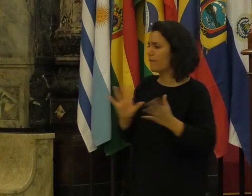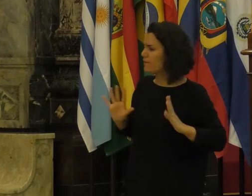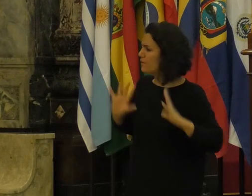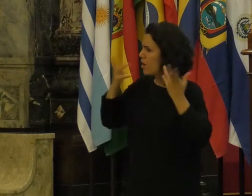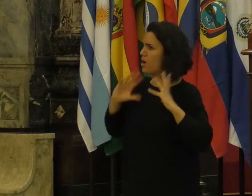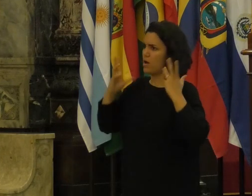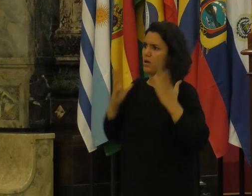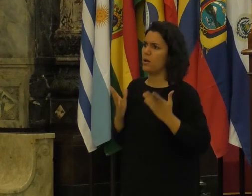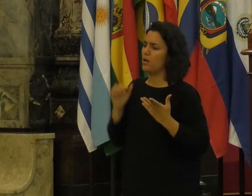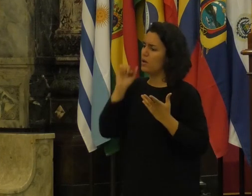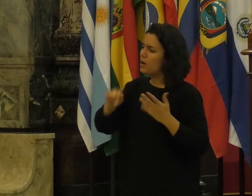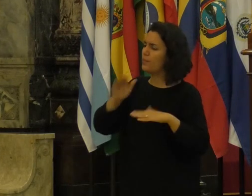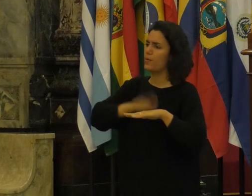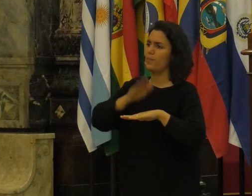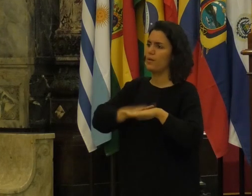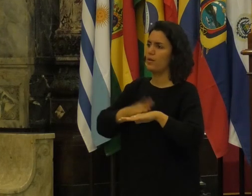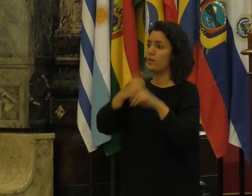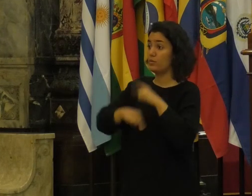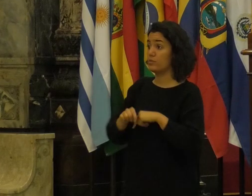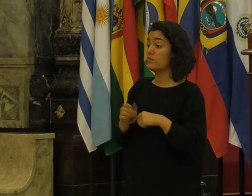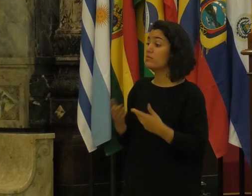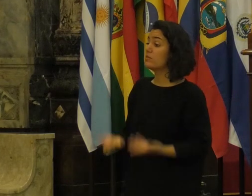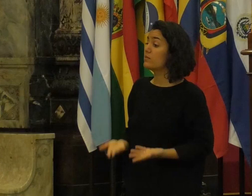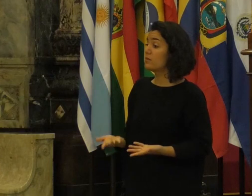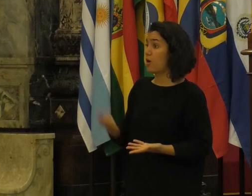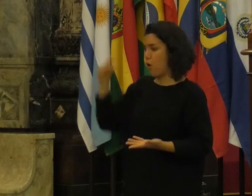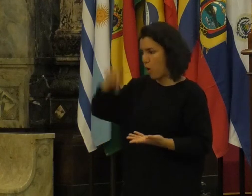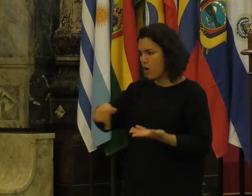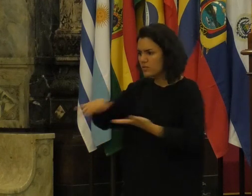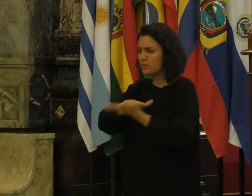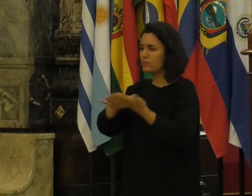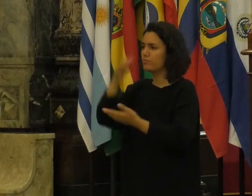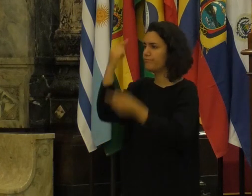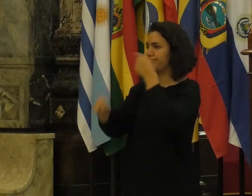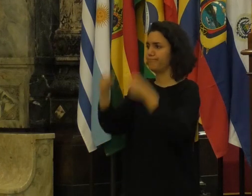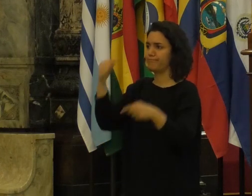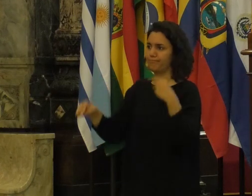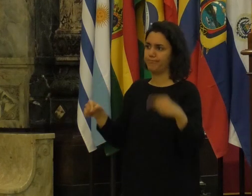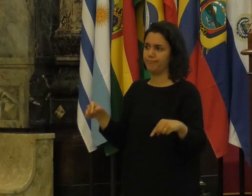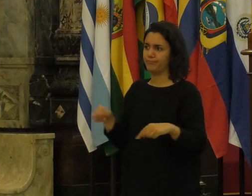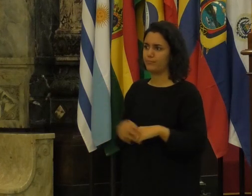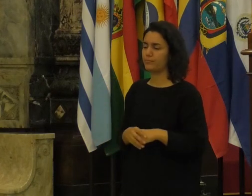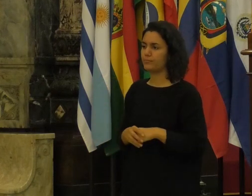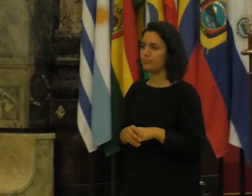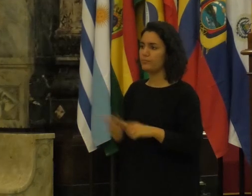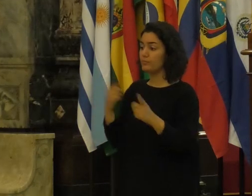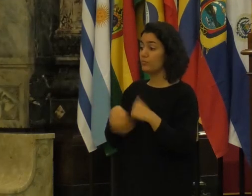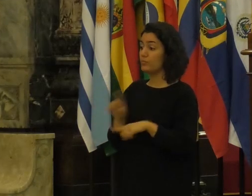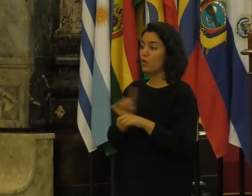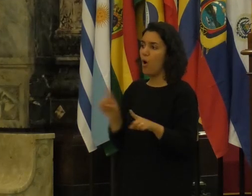violentados. Considero que hoy la situación es muy variada y que no ha